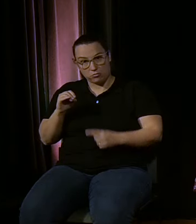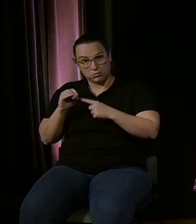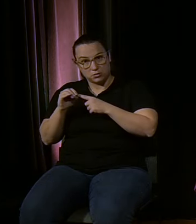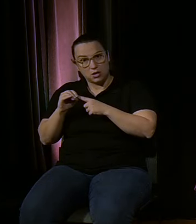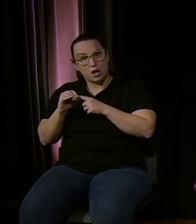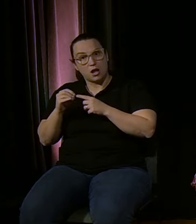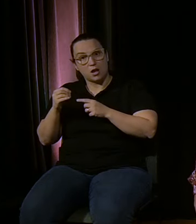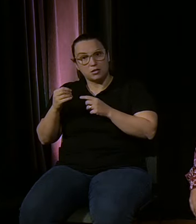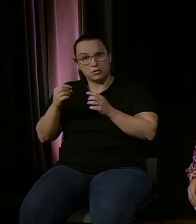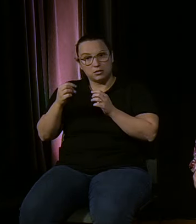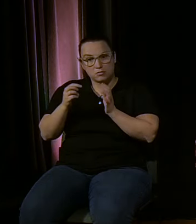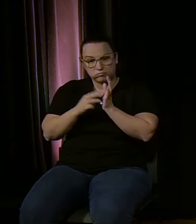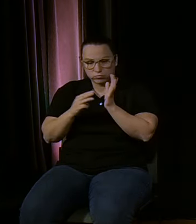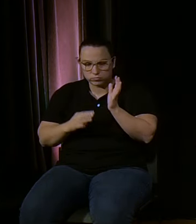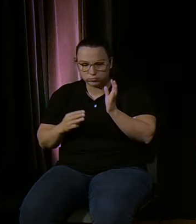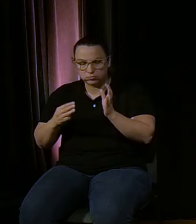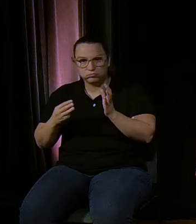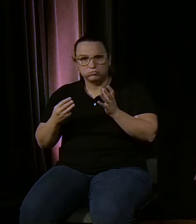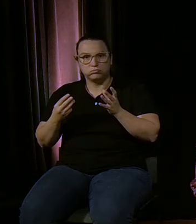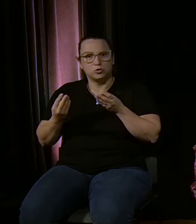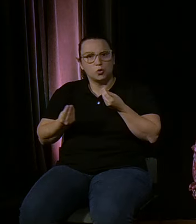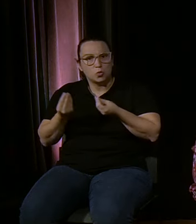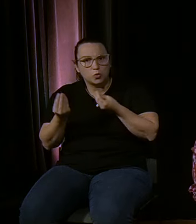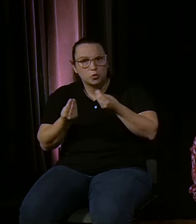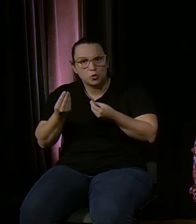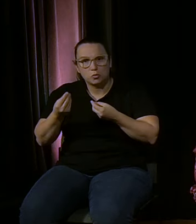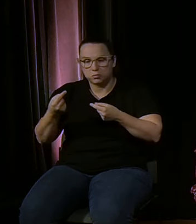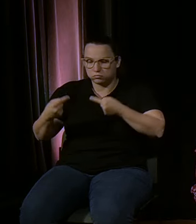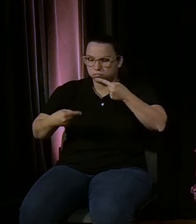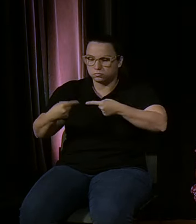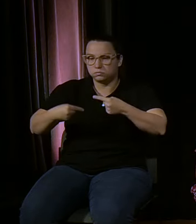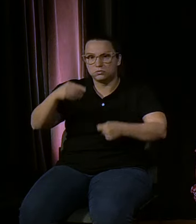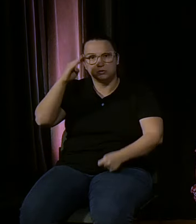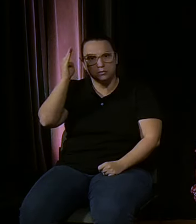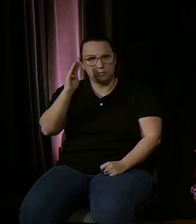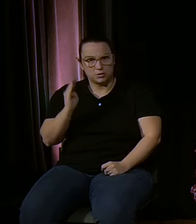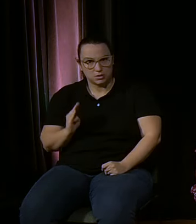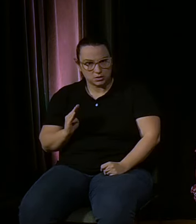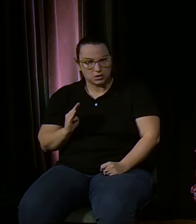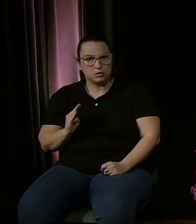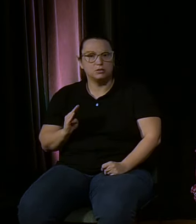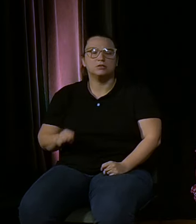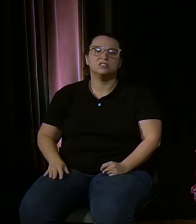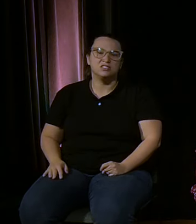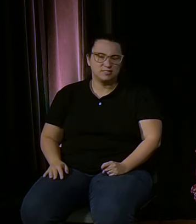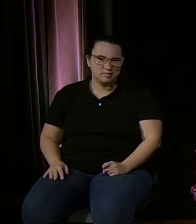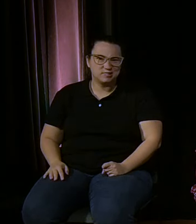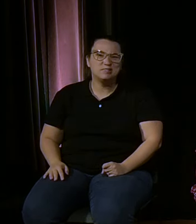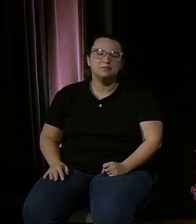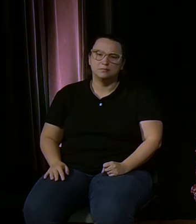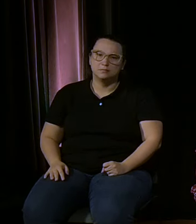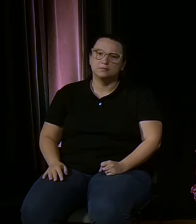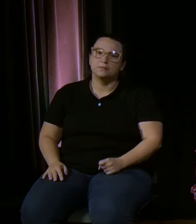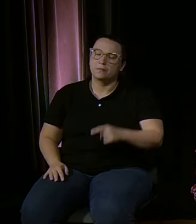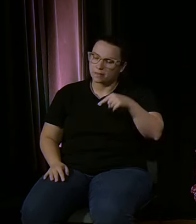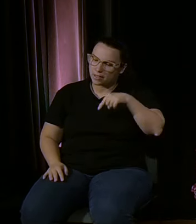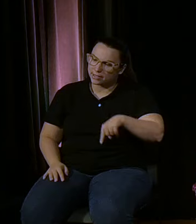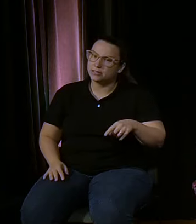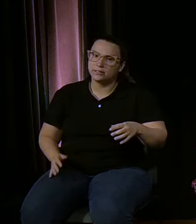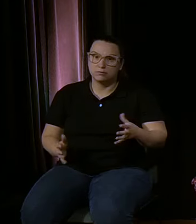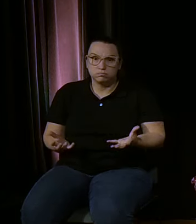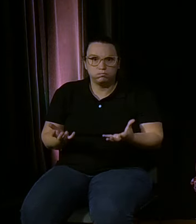Mas de como essa disputa da nacionalidade ela ainda está muito